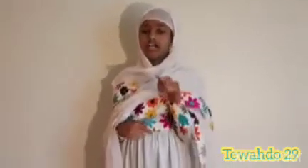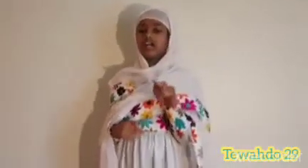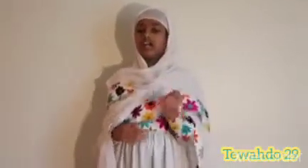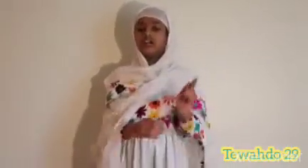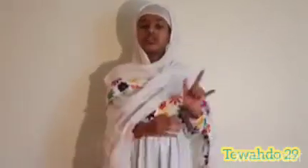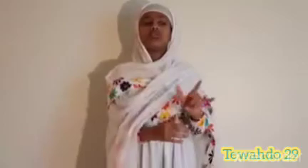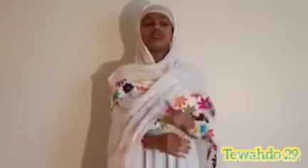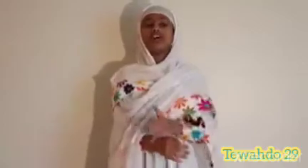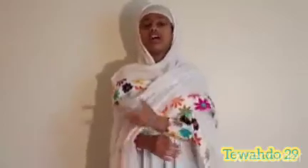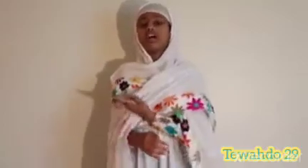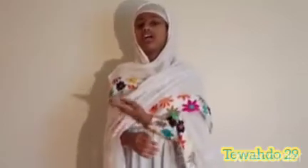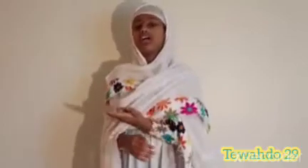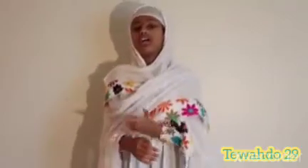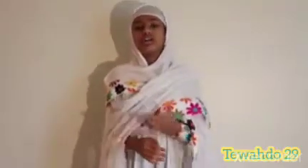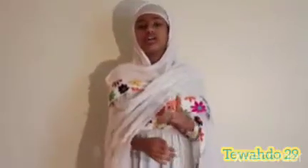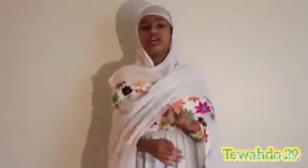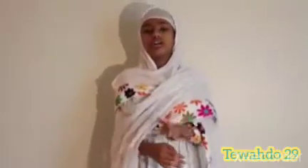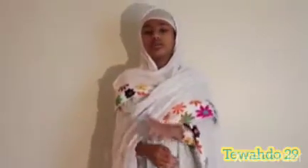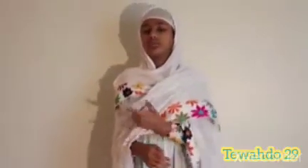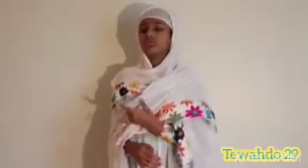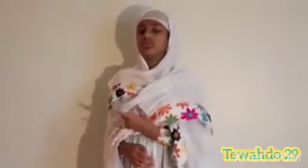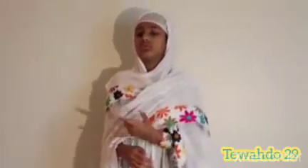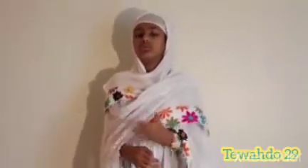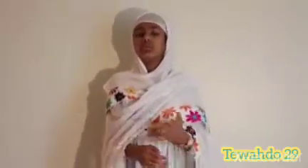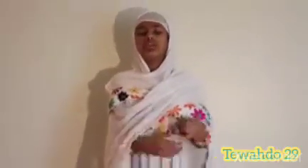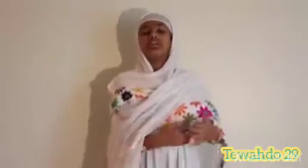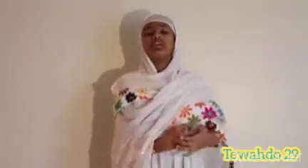እያሉ ዘመሩ